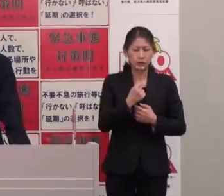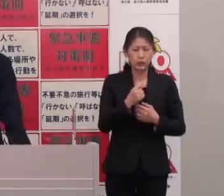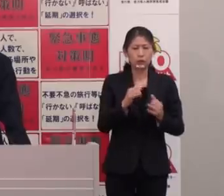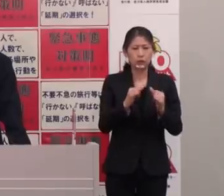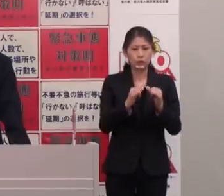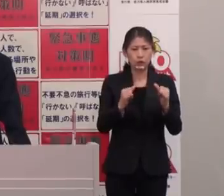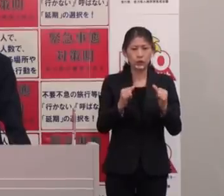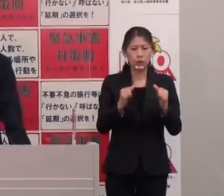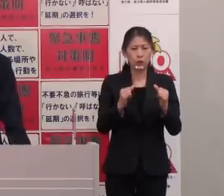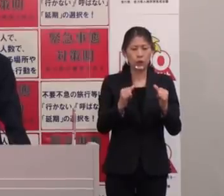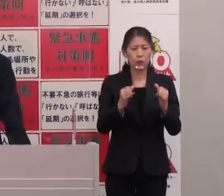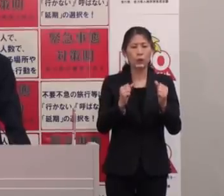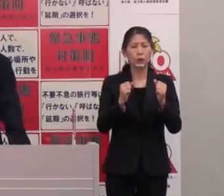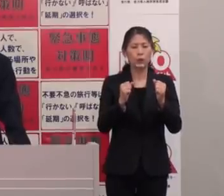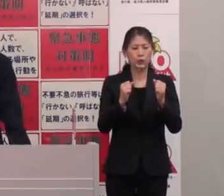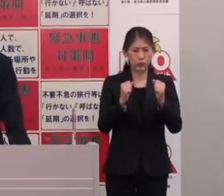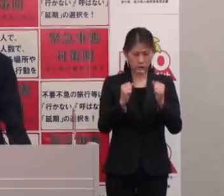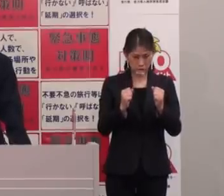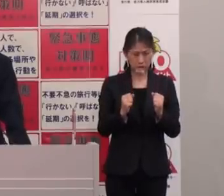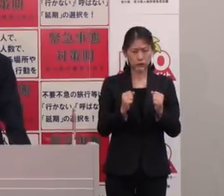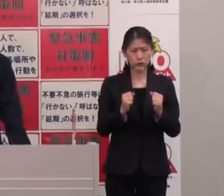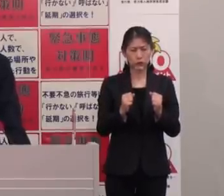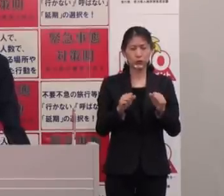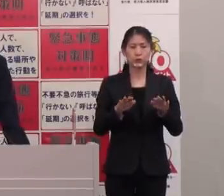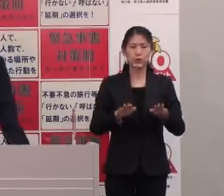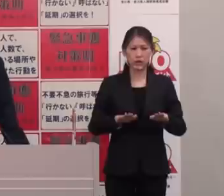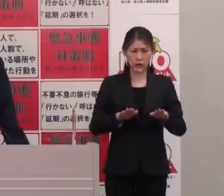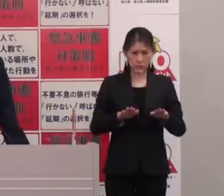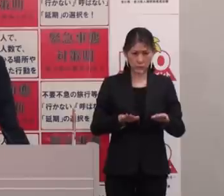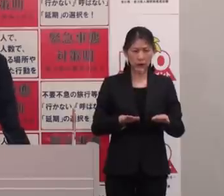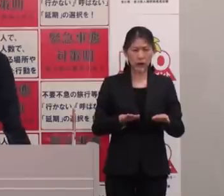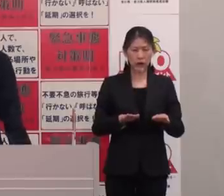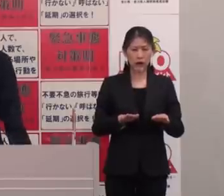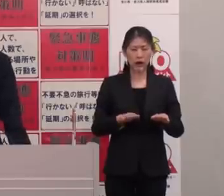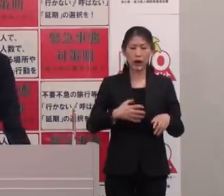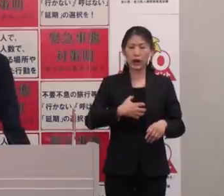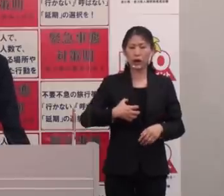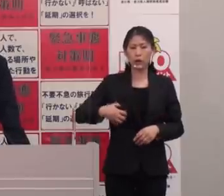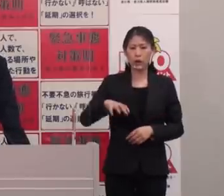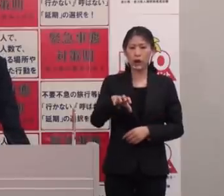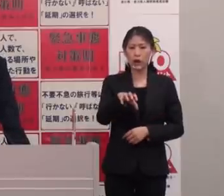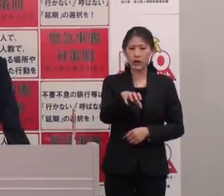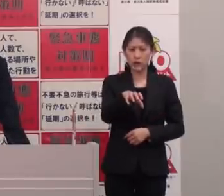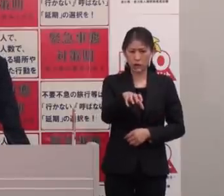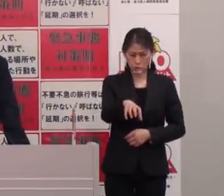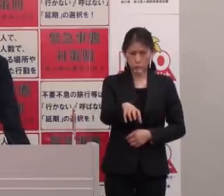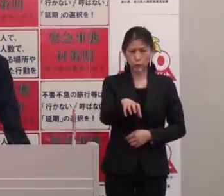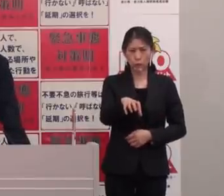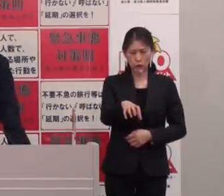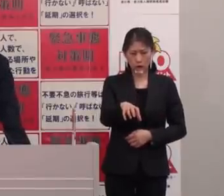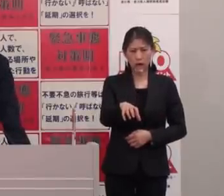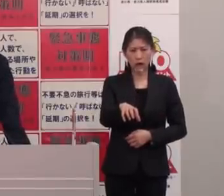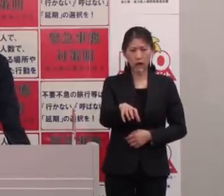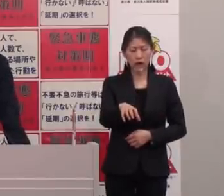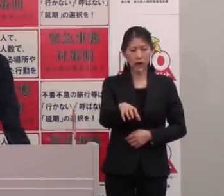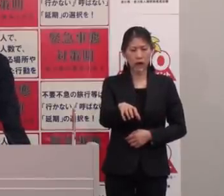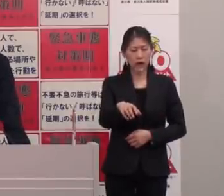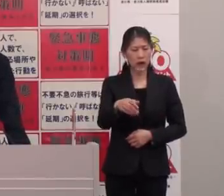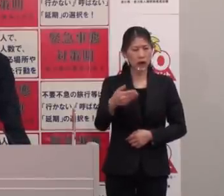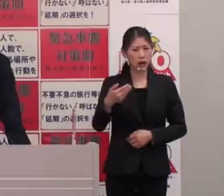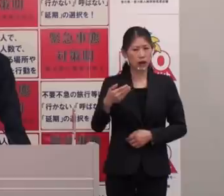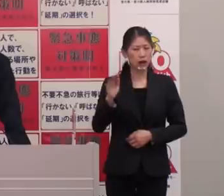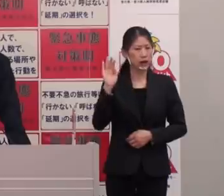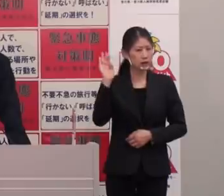ます。現時点でですね、保健所から聞いております、